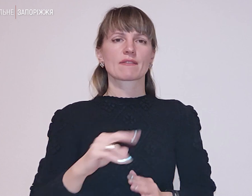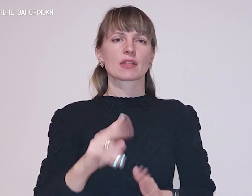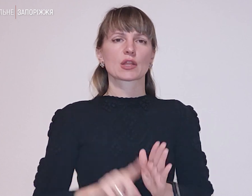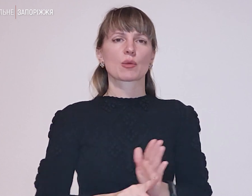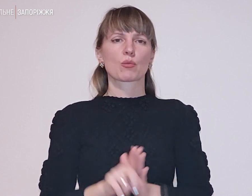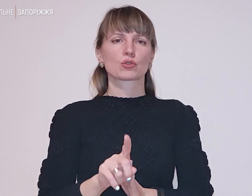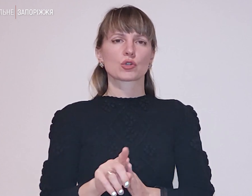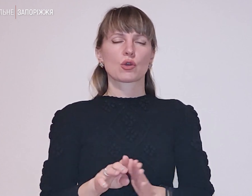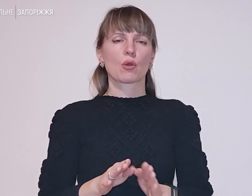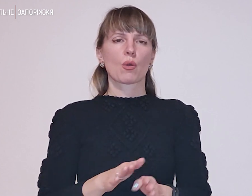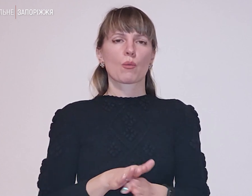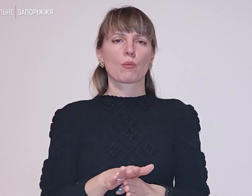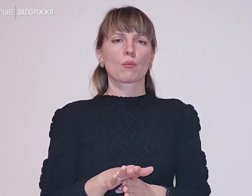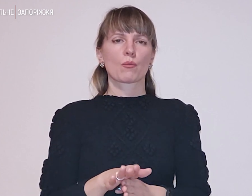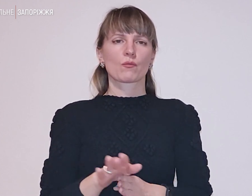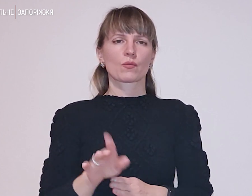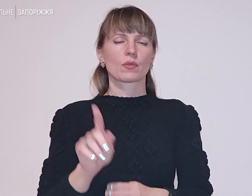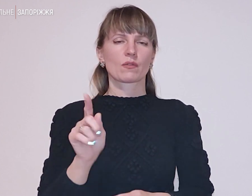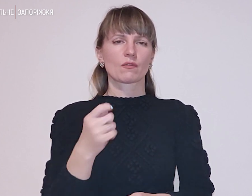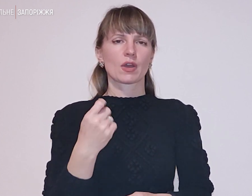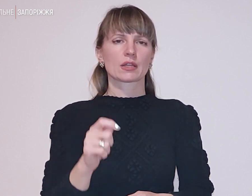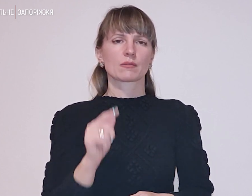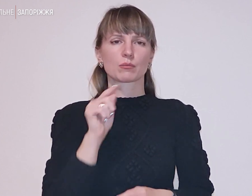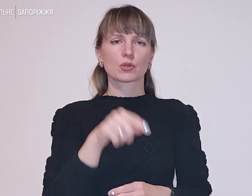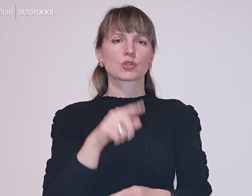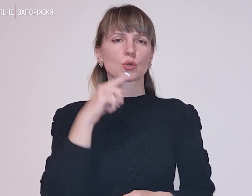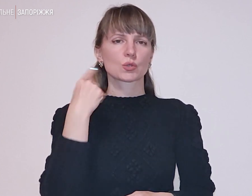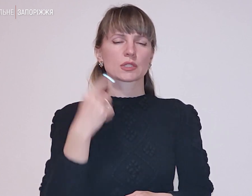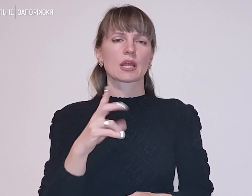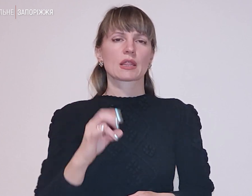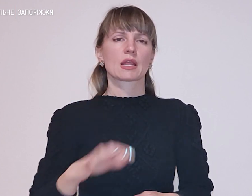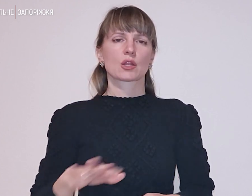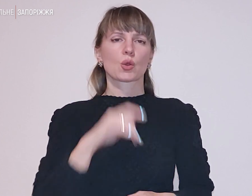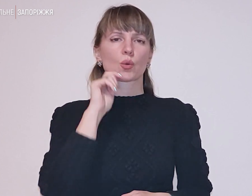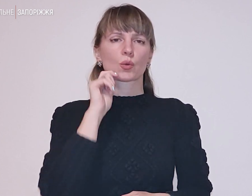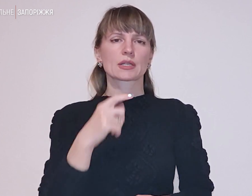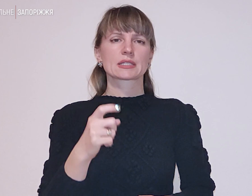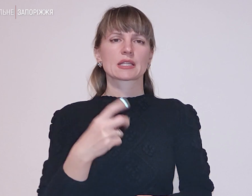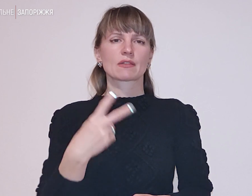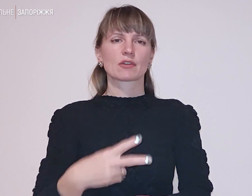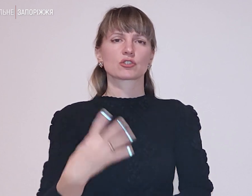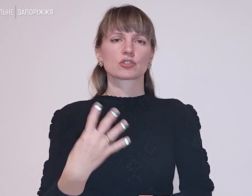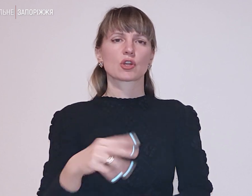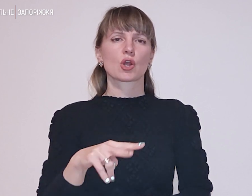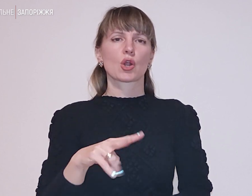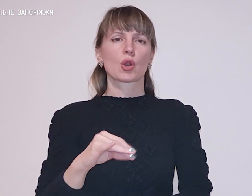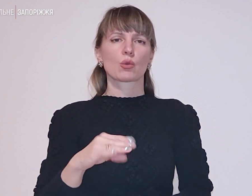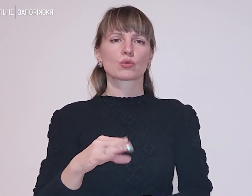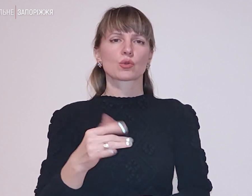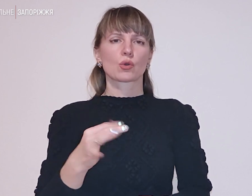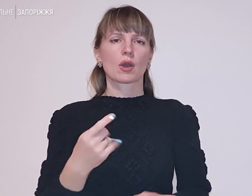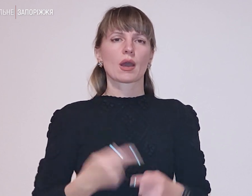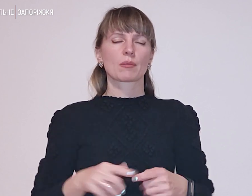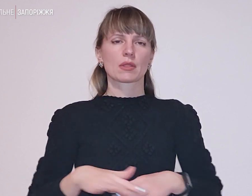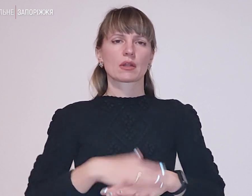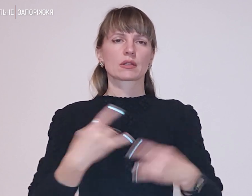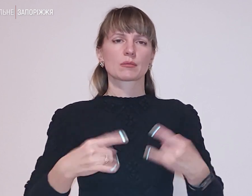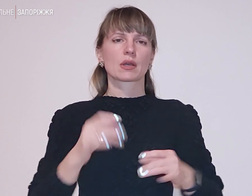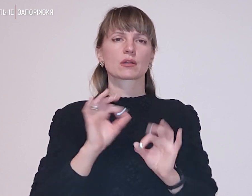початку повномасштабного вторгнення Російської Федерації на територію України, тобто з 24 лютого. Про це Суспільному розповіла